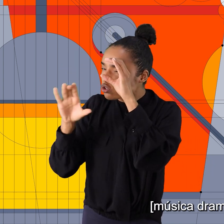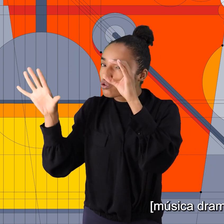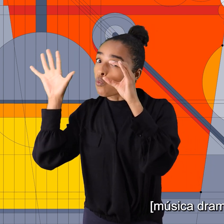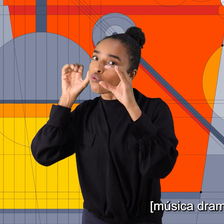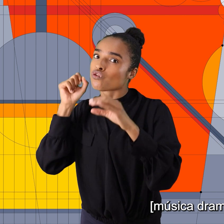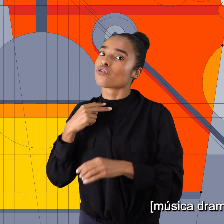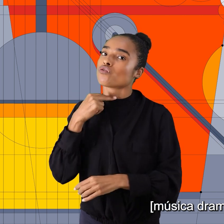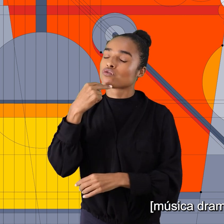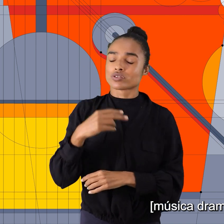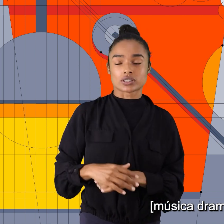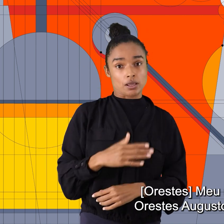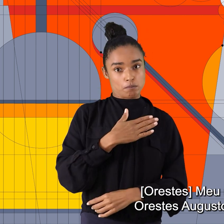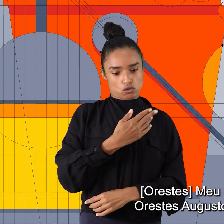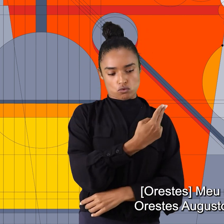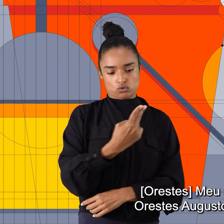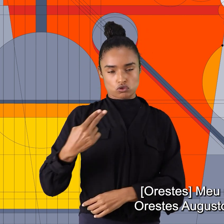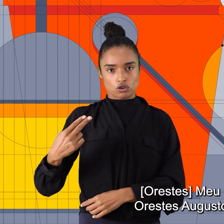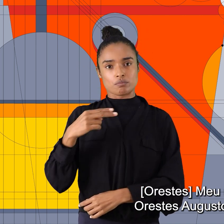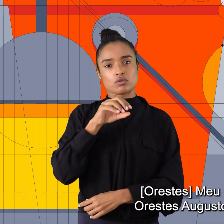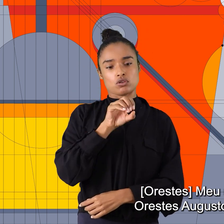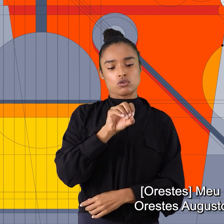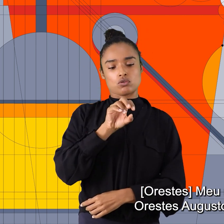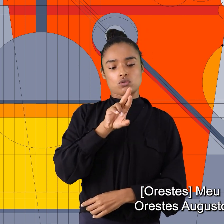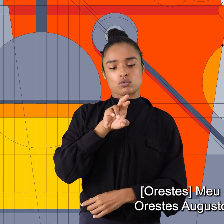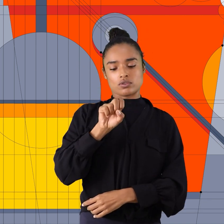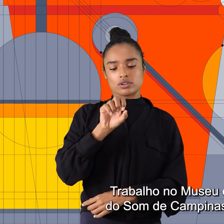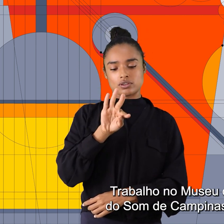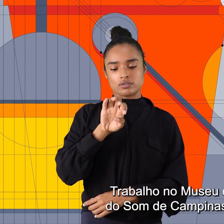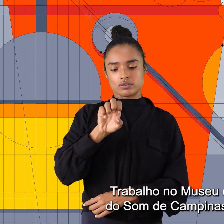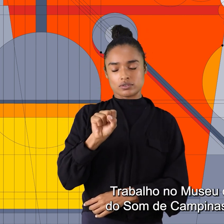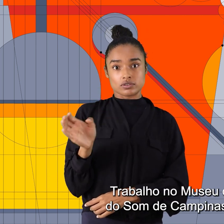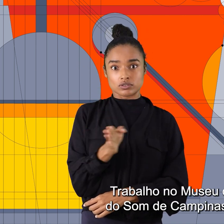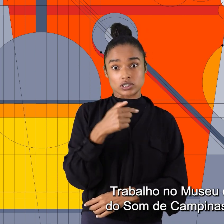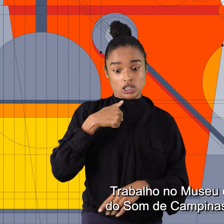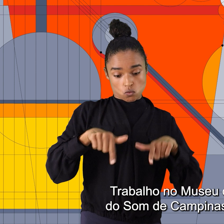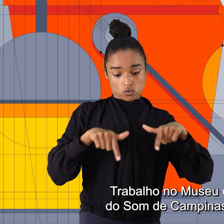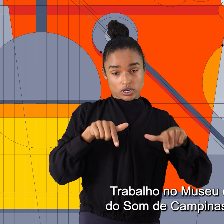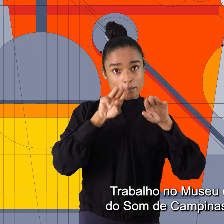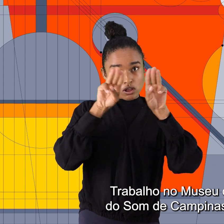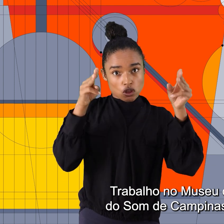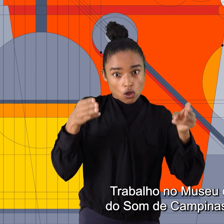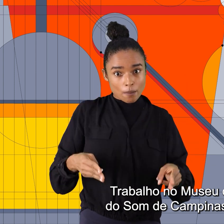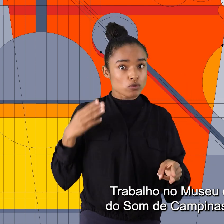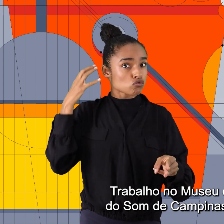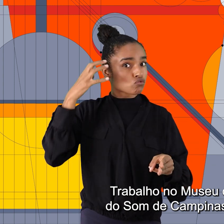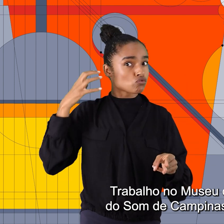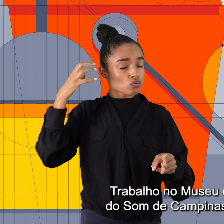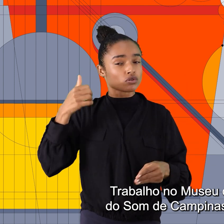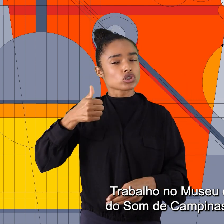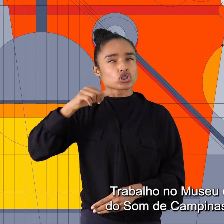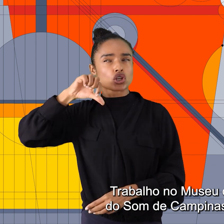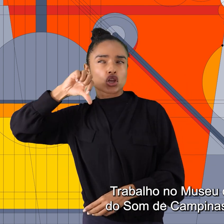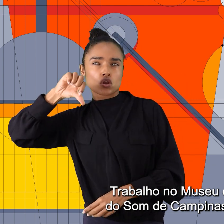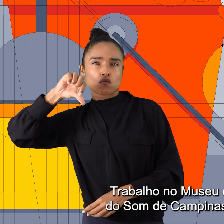vídeo. Meu nome é Orestes Augusto Toledo, trabalho no Museu da Imagem e do Som de